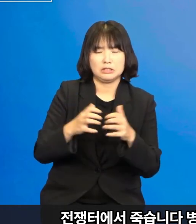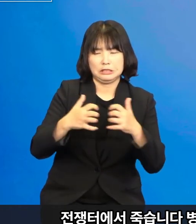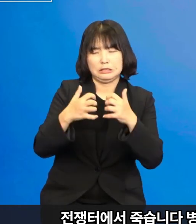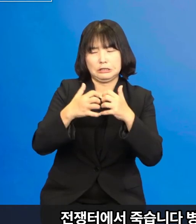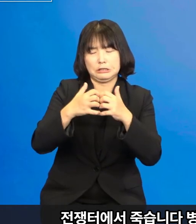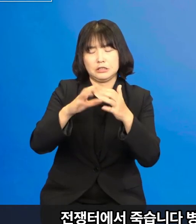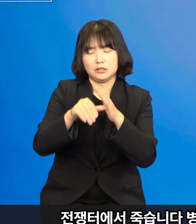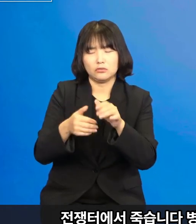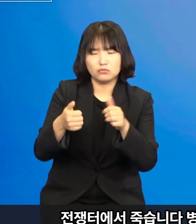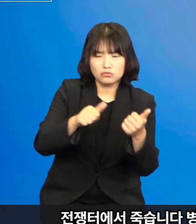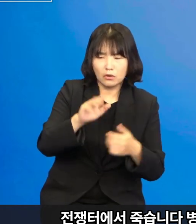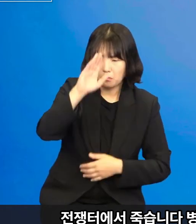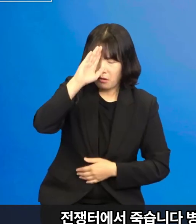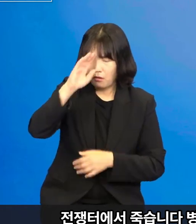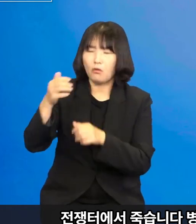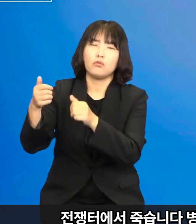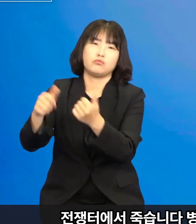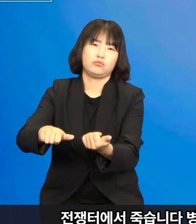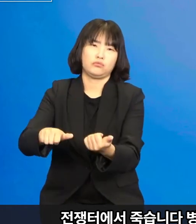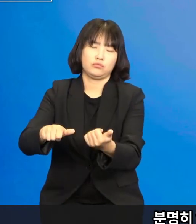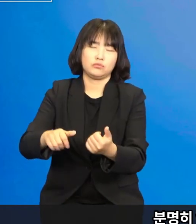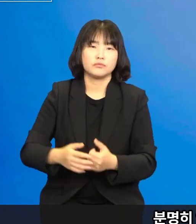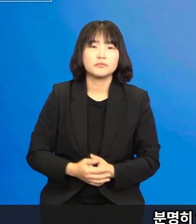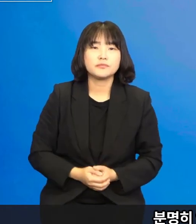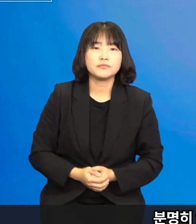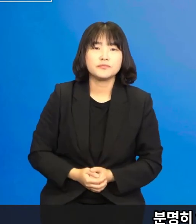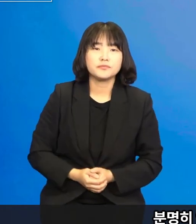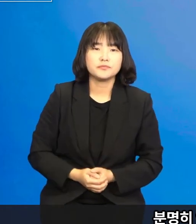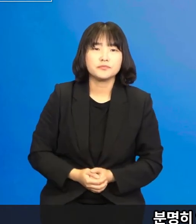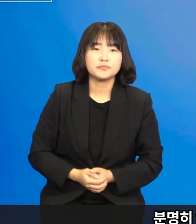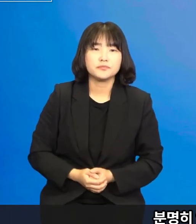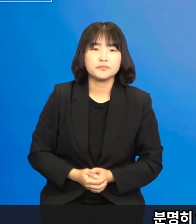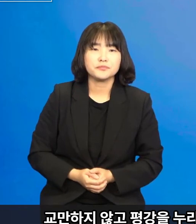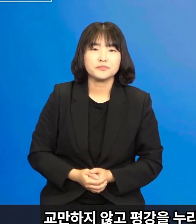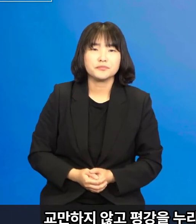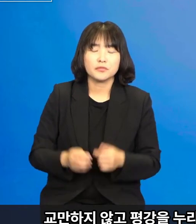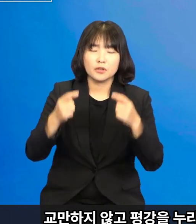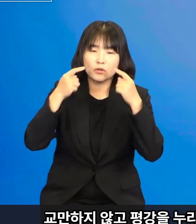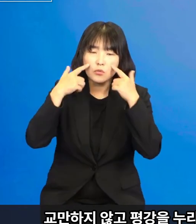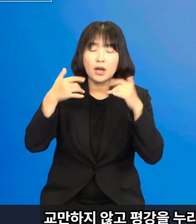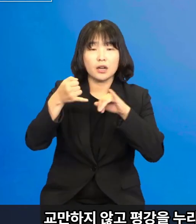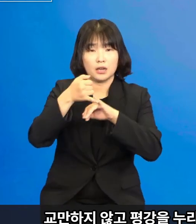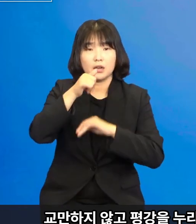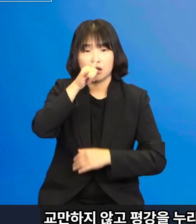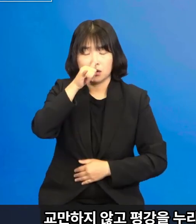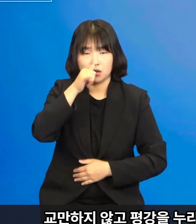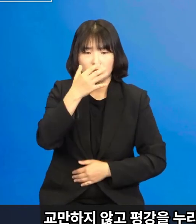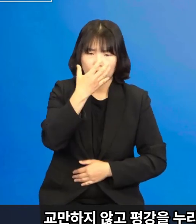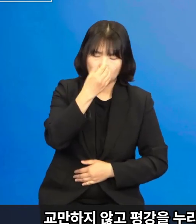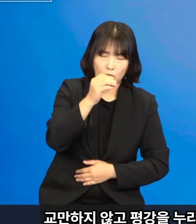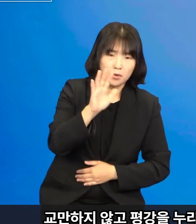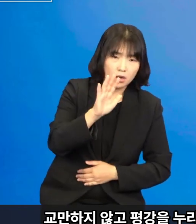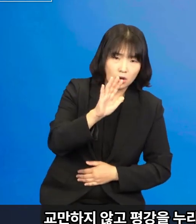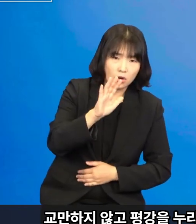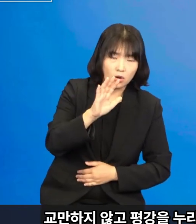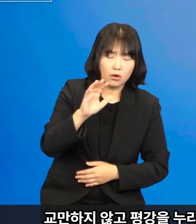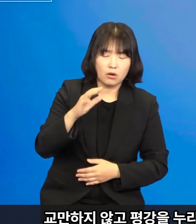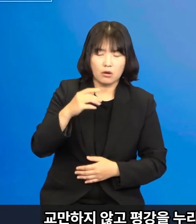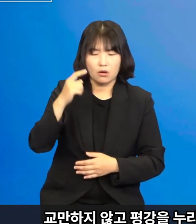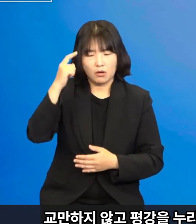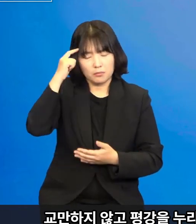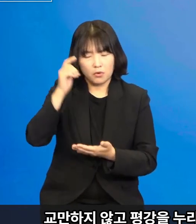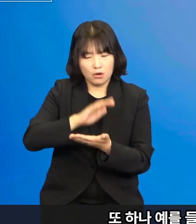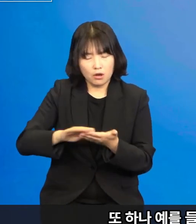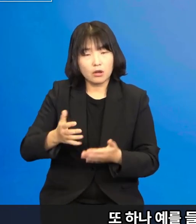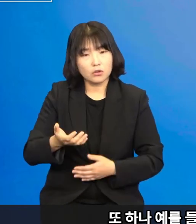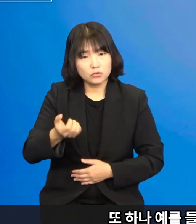병에 걸려 죽습니다. 이런 식으로요. 분명히 약속이 있잖아요. 교만하지 않고 평강을 누리며 복 있는 사람에